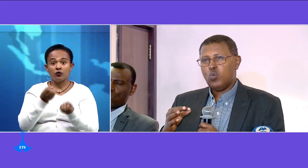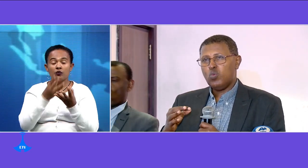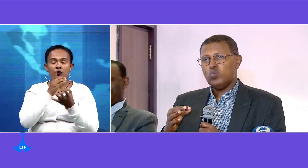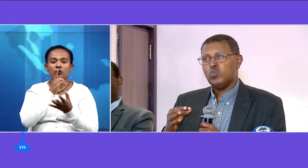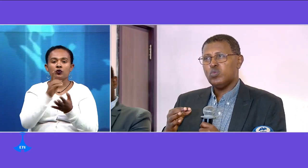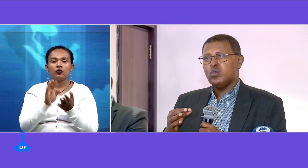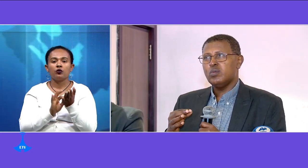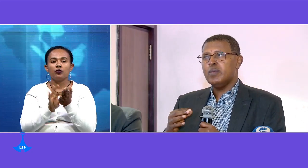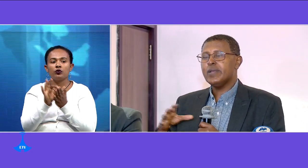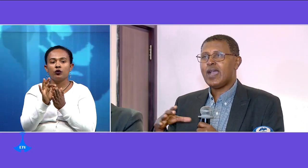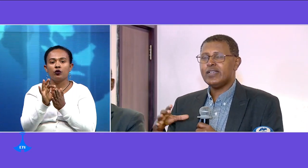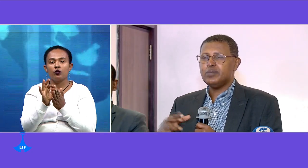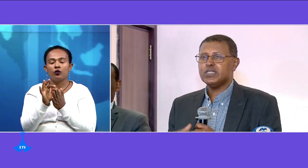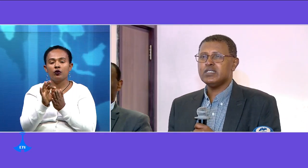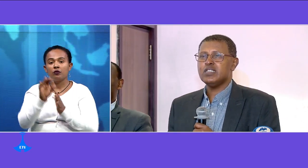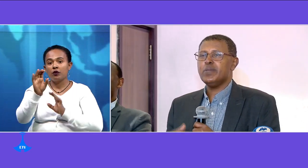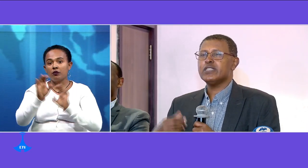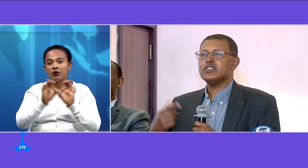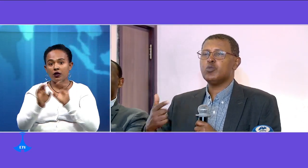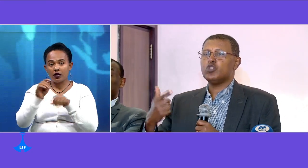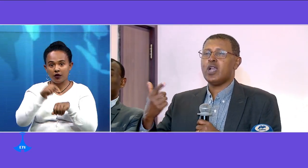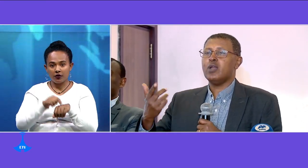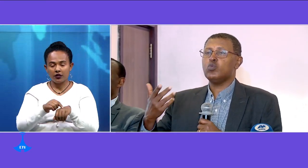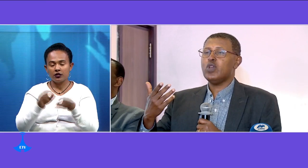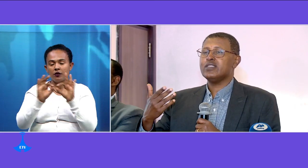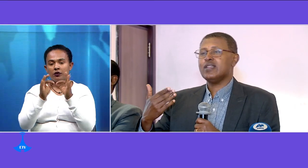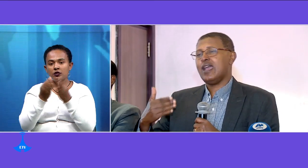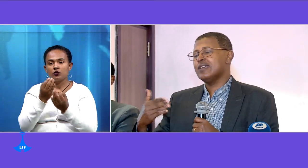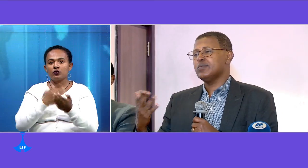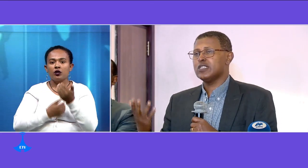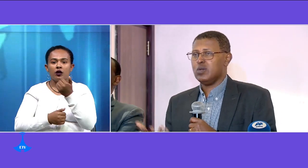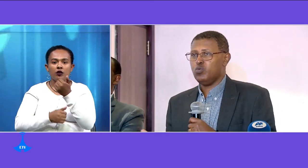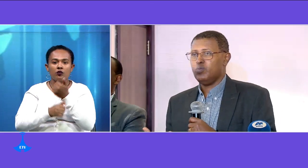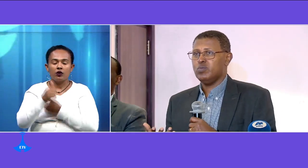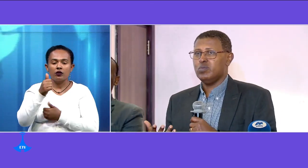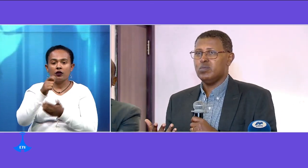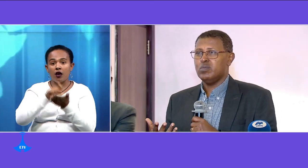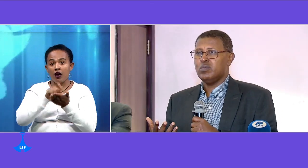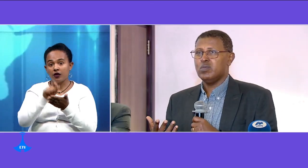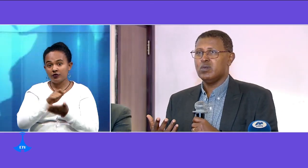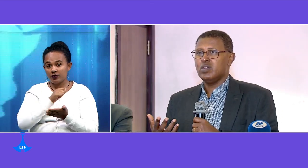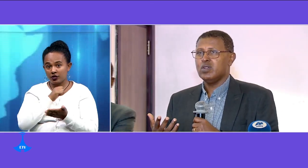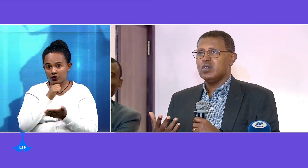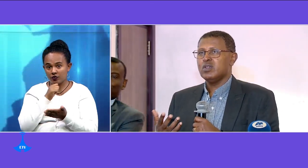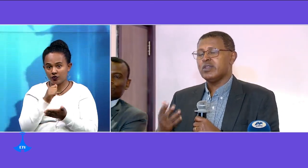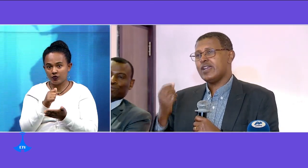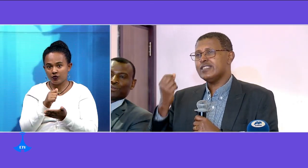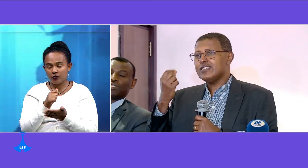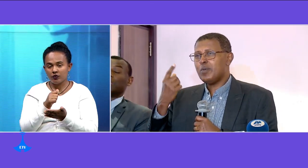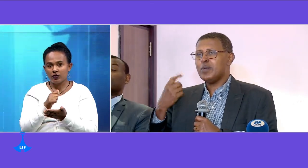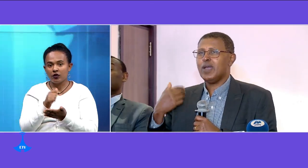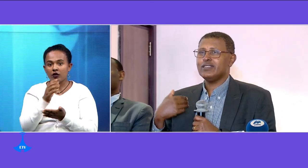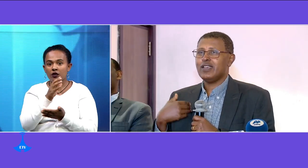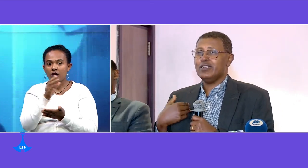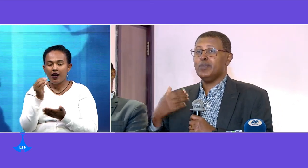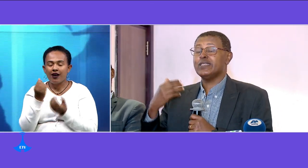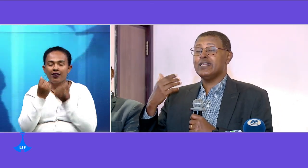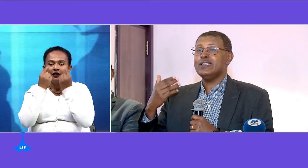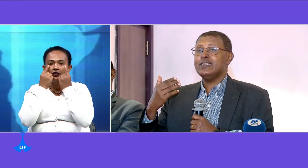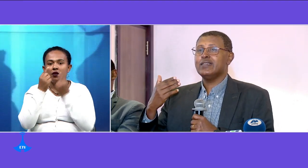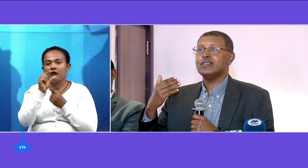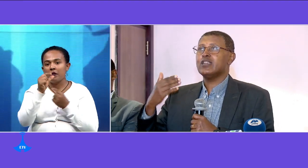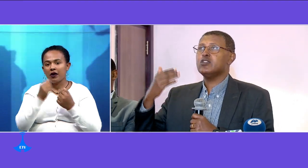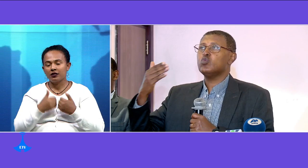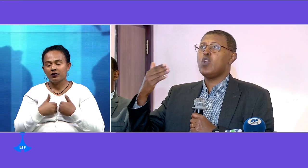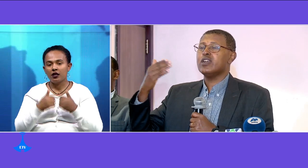وتراو من مكايد بتكزي بيت زبو تشاكال قدو أتنيا أسمز كبوم ناكن زابي ما نسالة